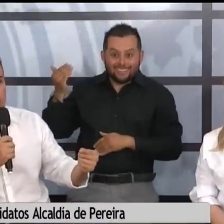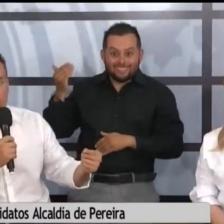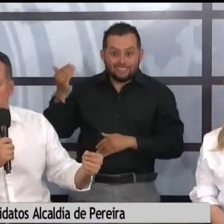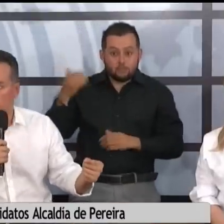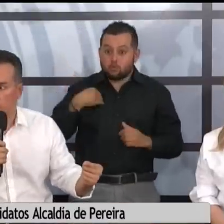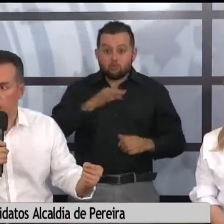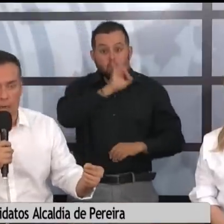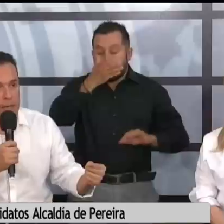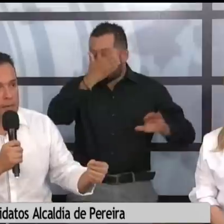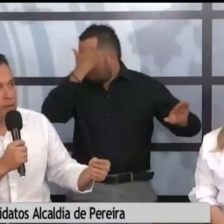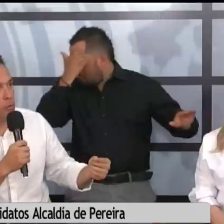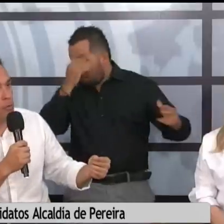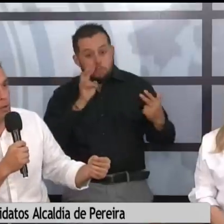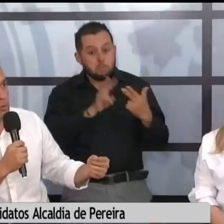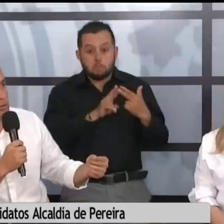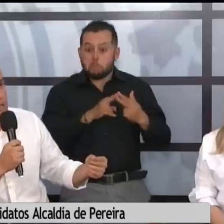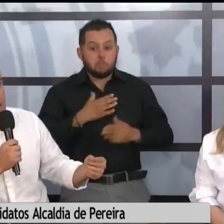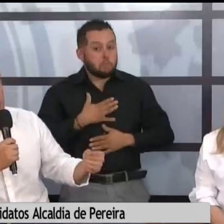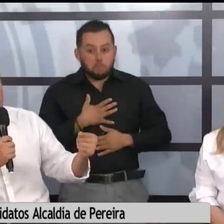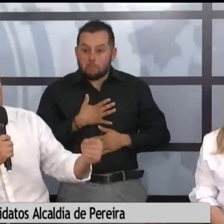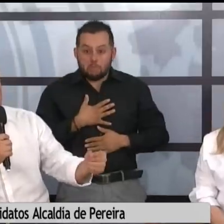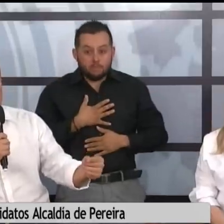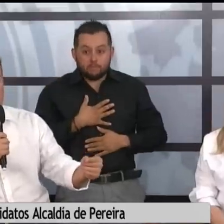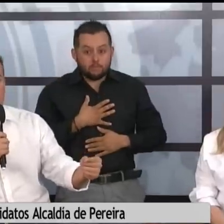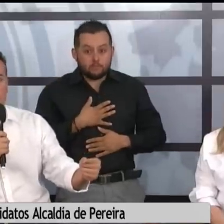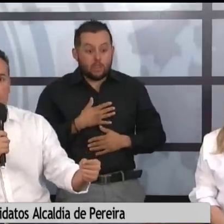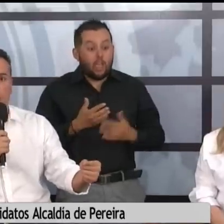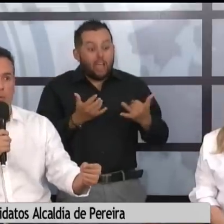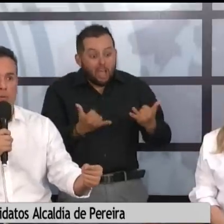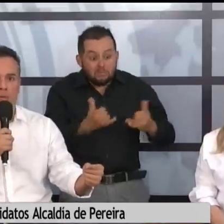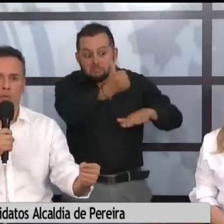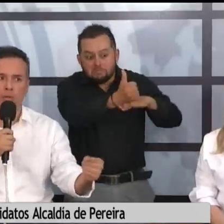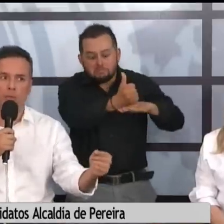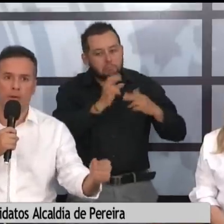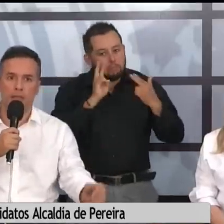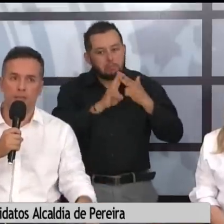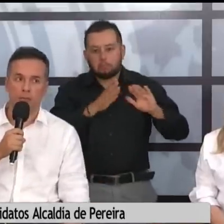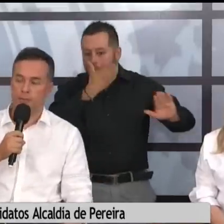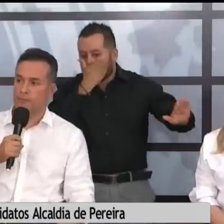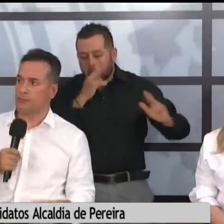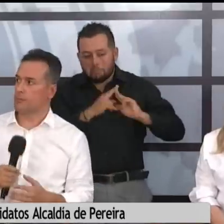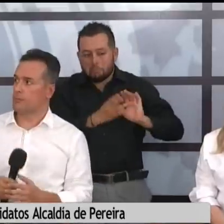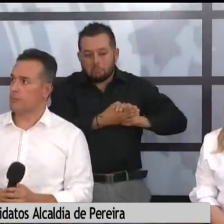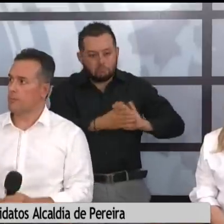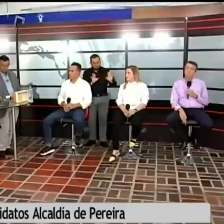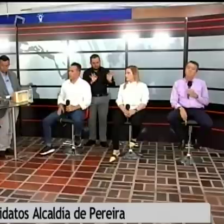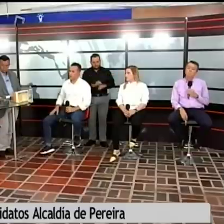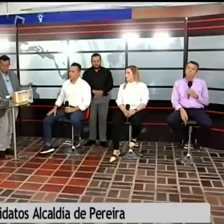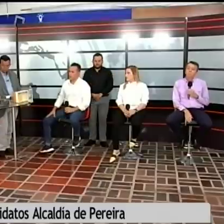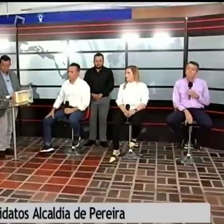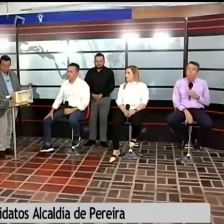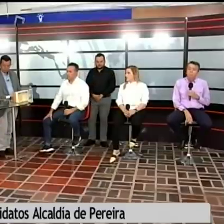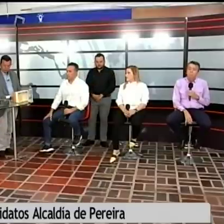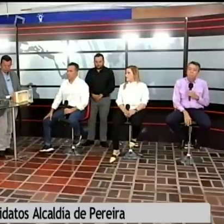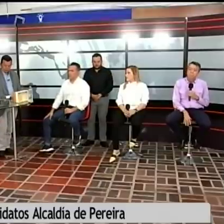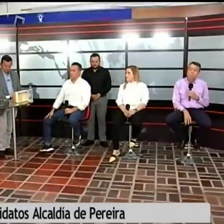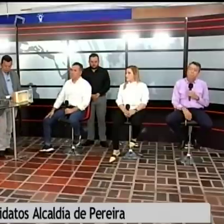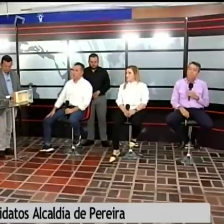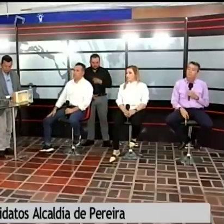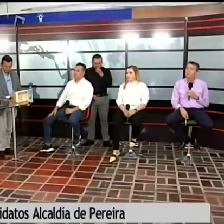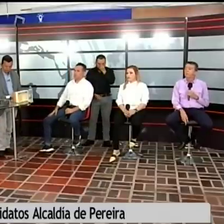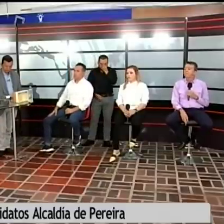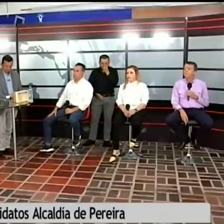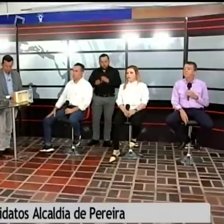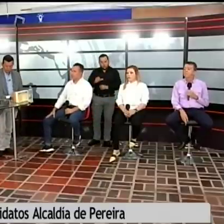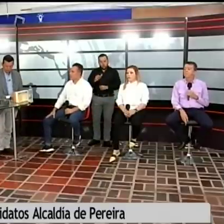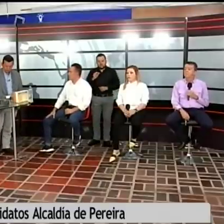nunca lo conocí. El gerente anterior nunca lo conocí y con el actual gerente no tengo ningún tipo de relación. Gracias, señor. Vamos con otra